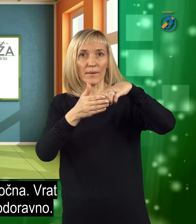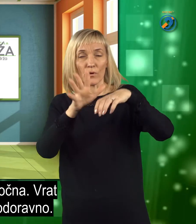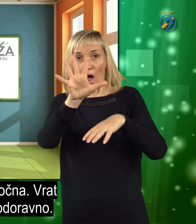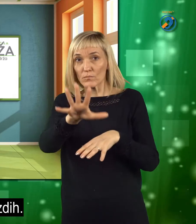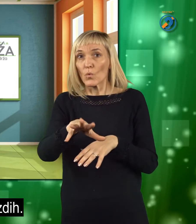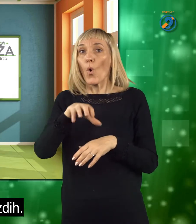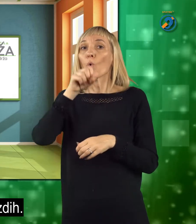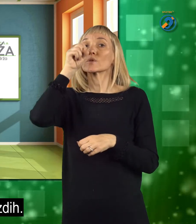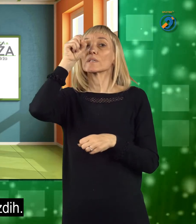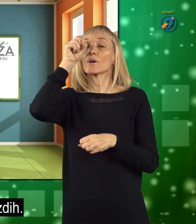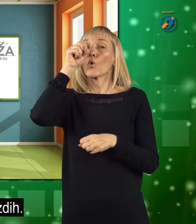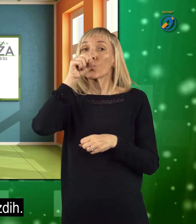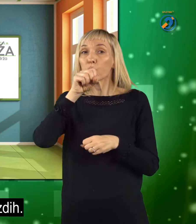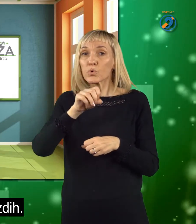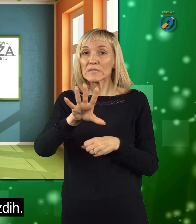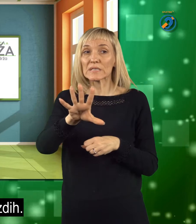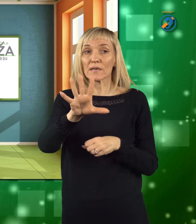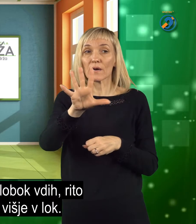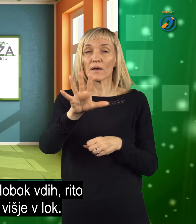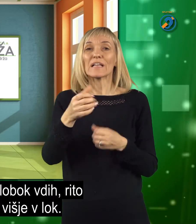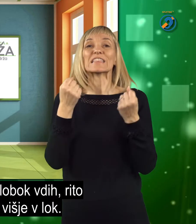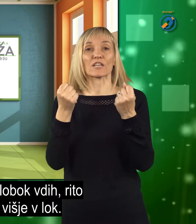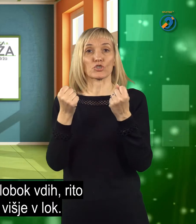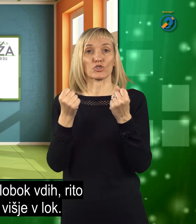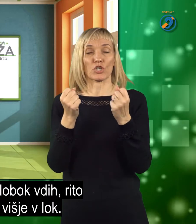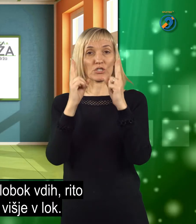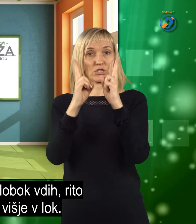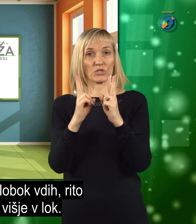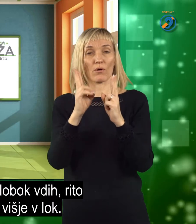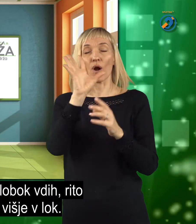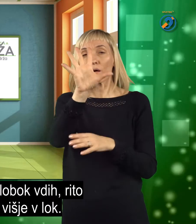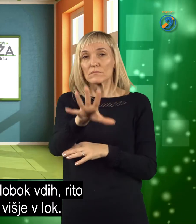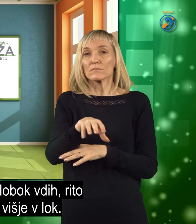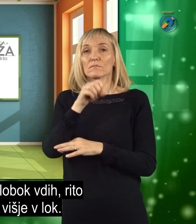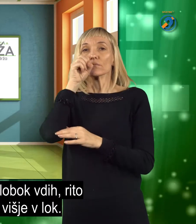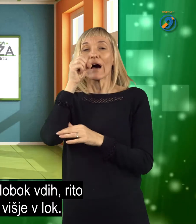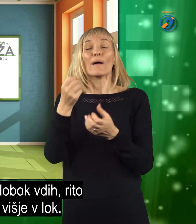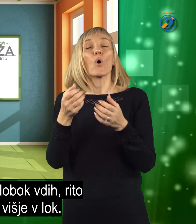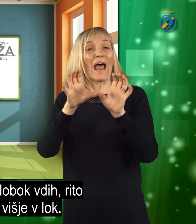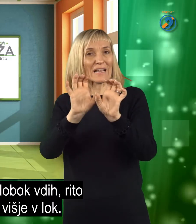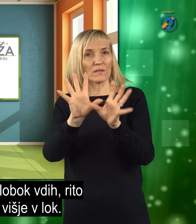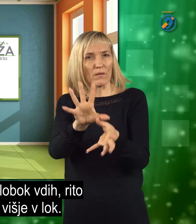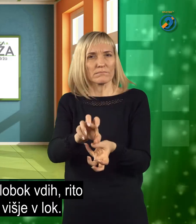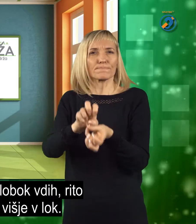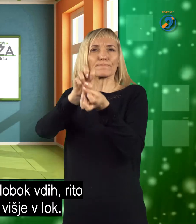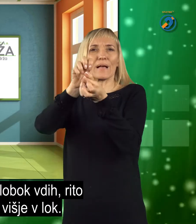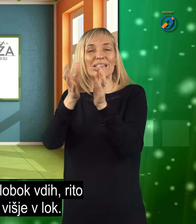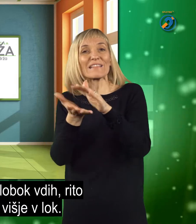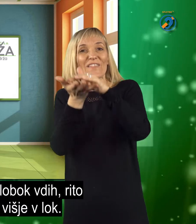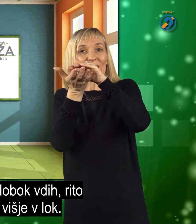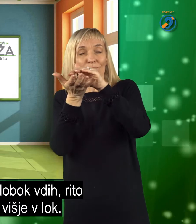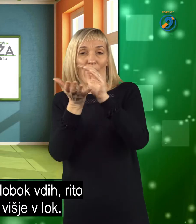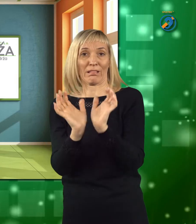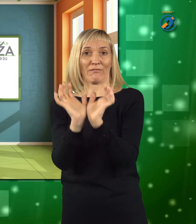vodoravno. Vdih, izdih. Zadržimo lego. Globok vdih, Rito potisnemo še višji